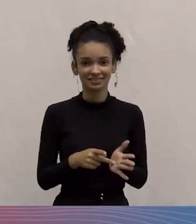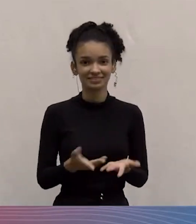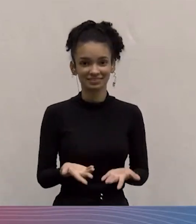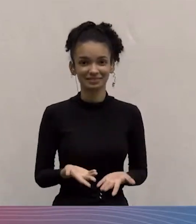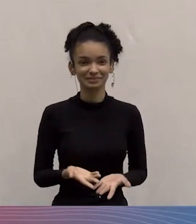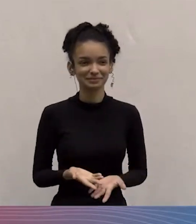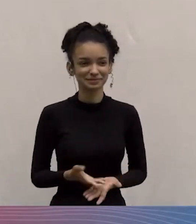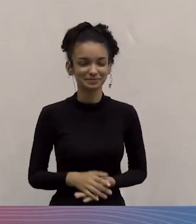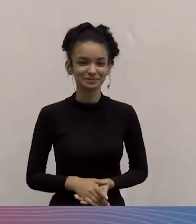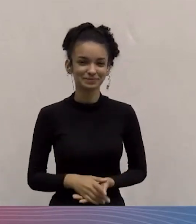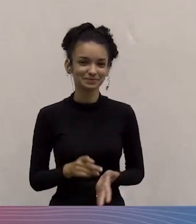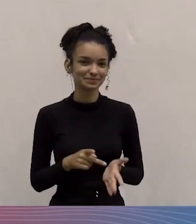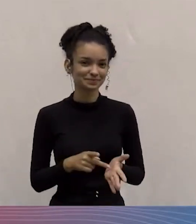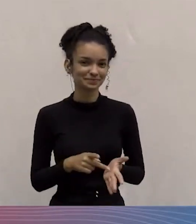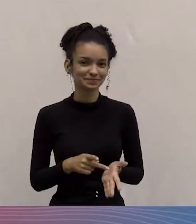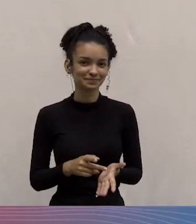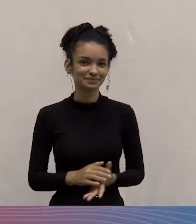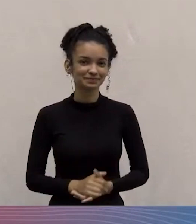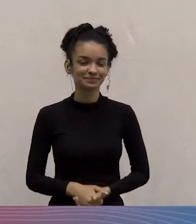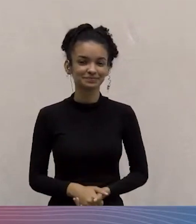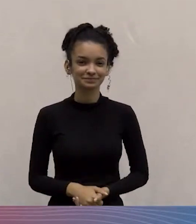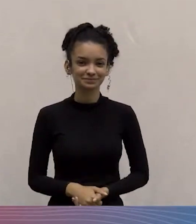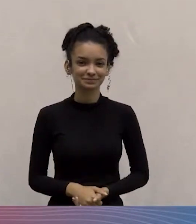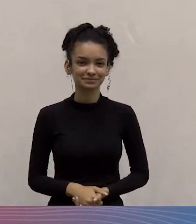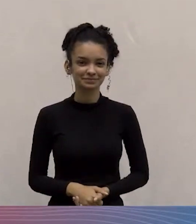esse problema?